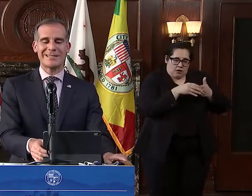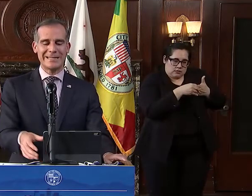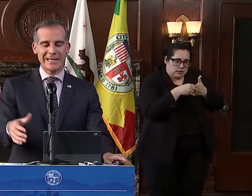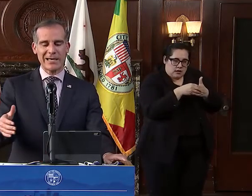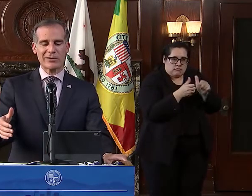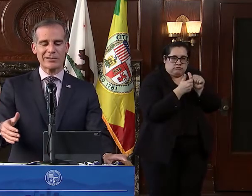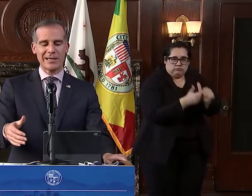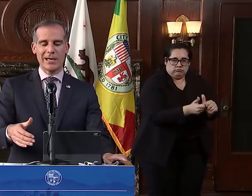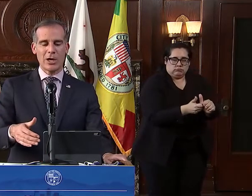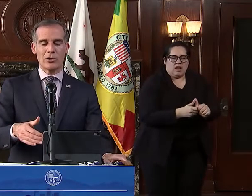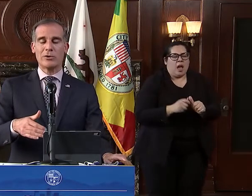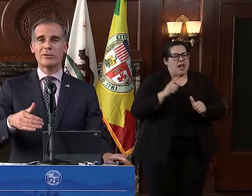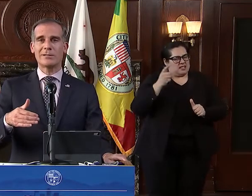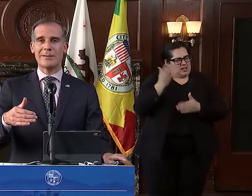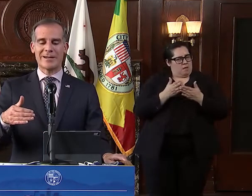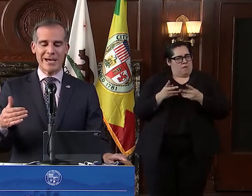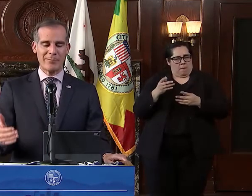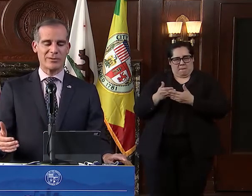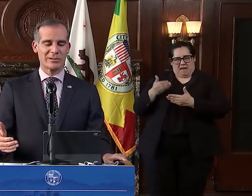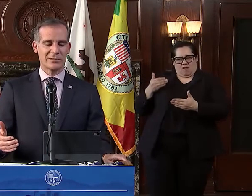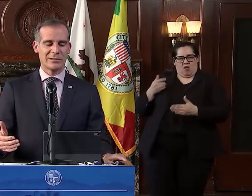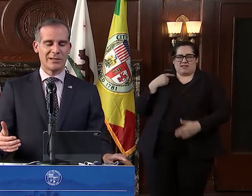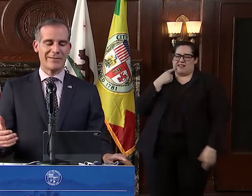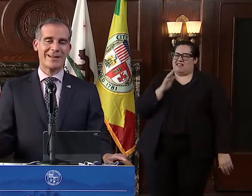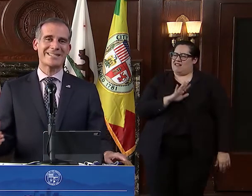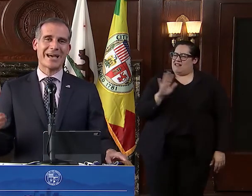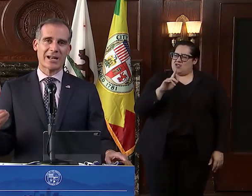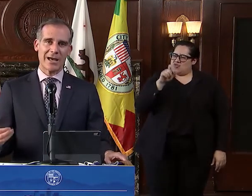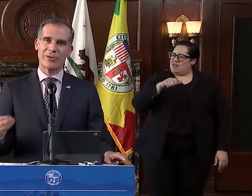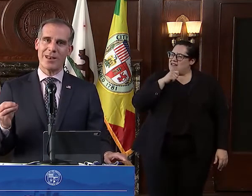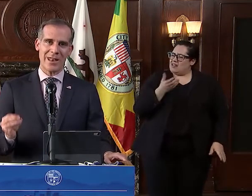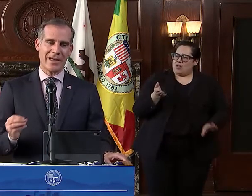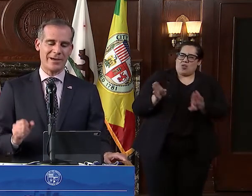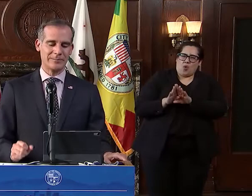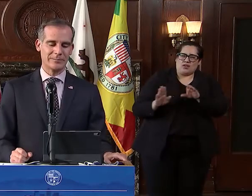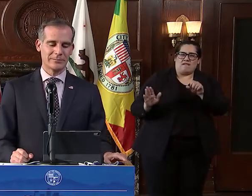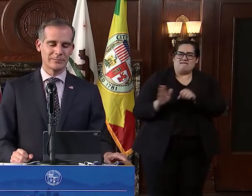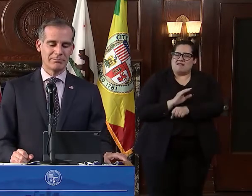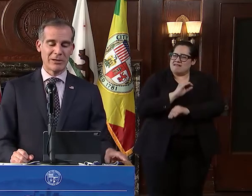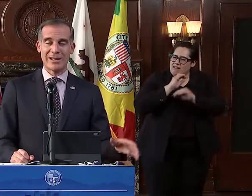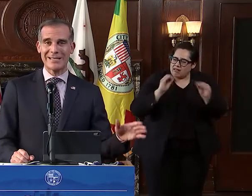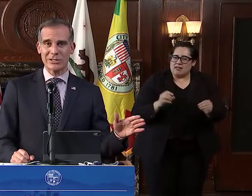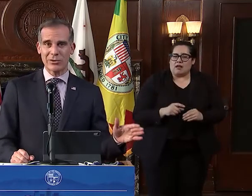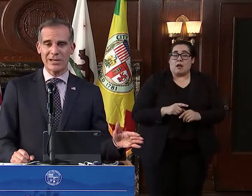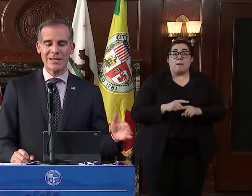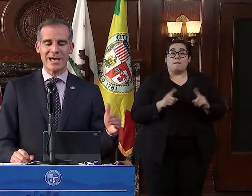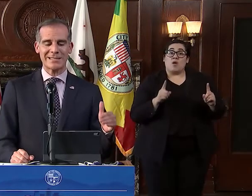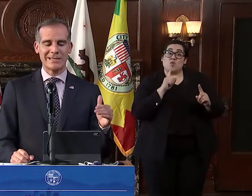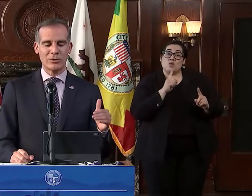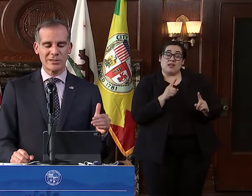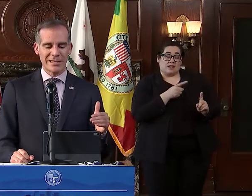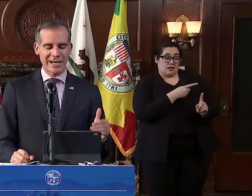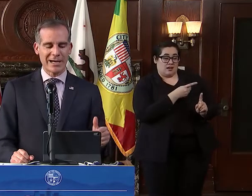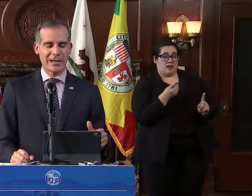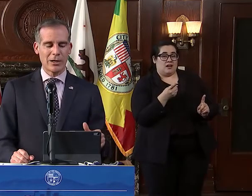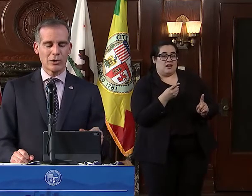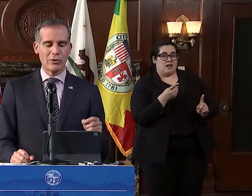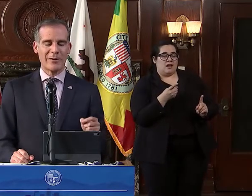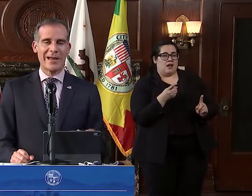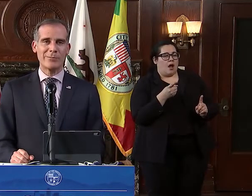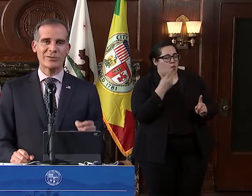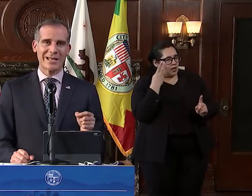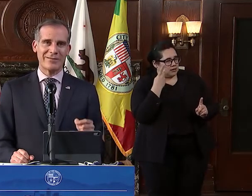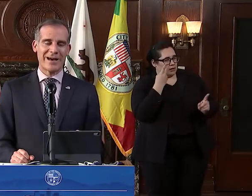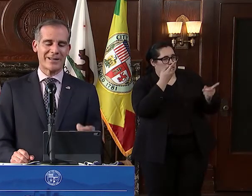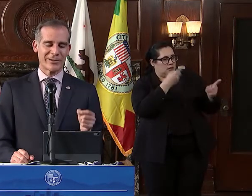principio dijeron que no deberíamos de haber cerrado nada, pero la historia nos dirá